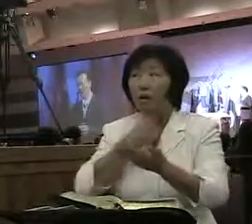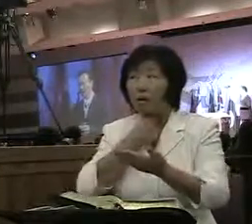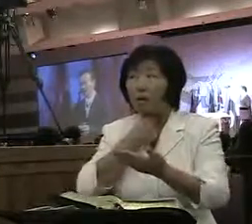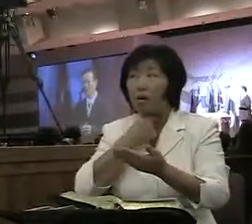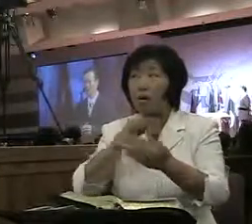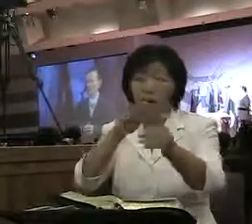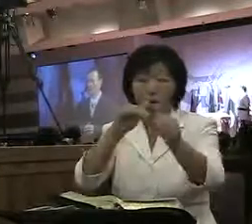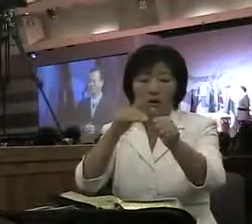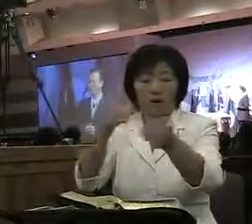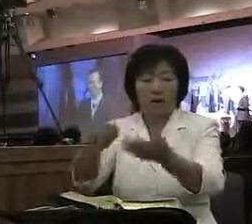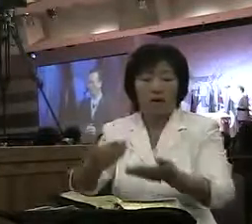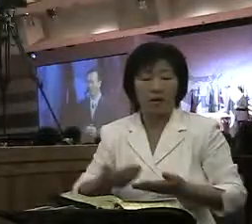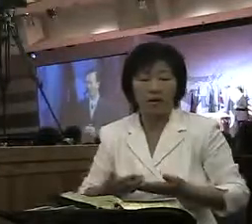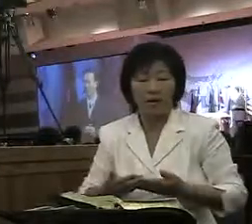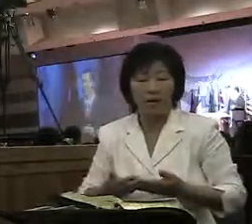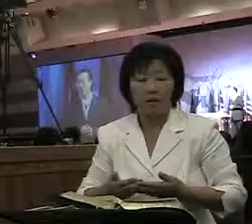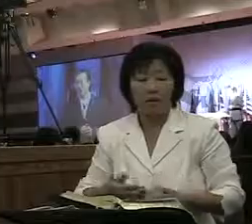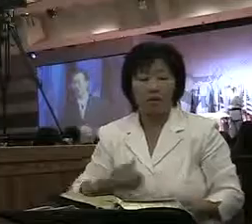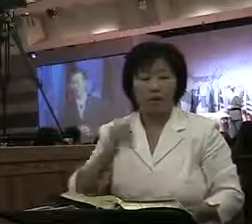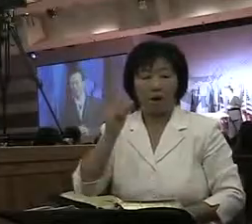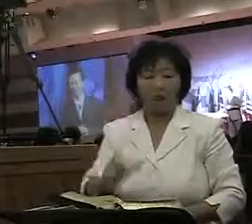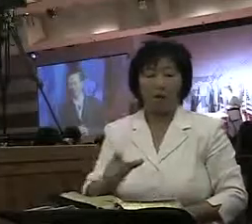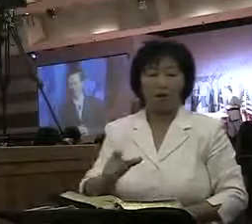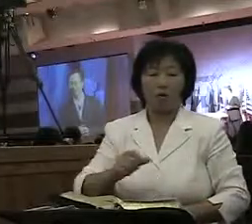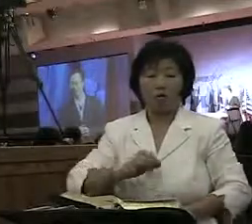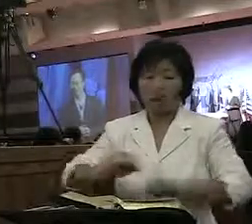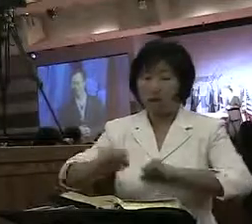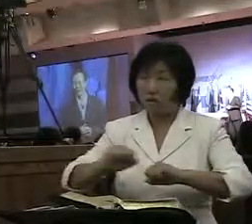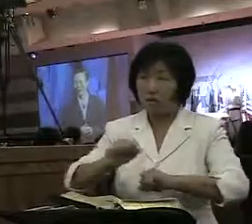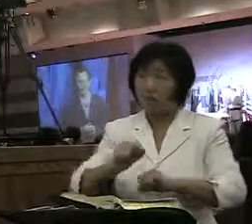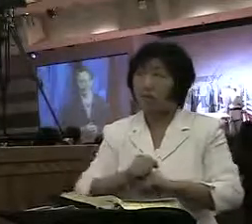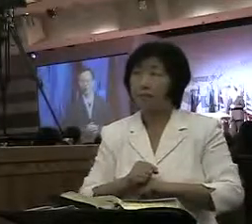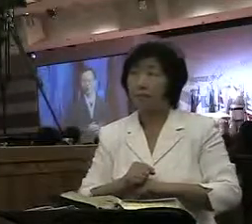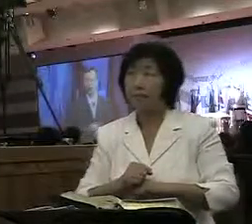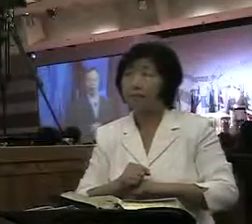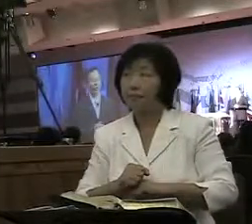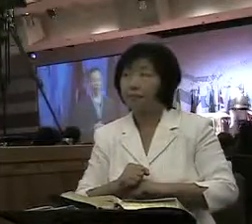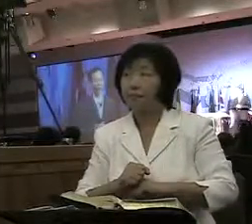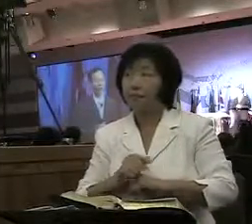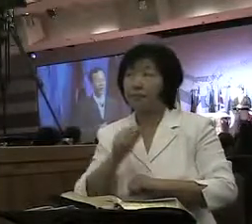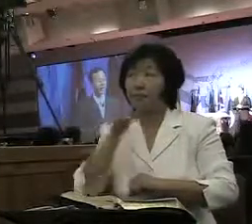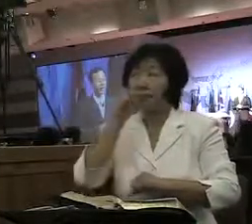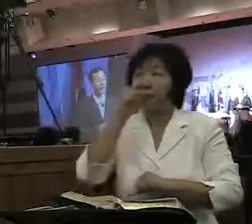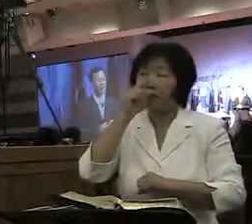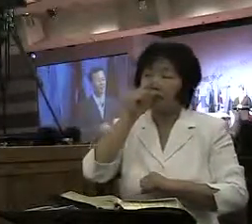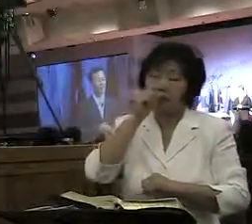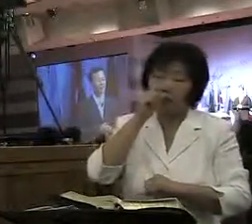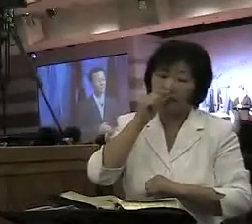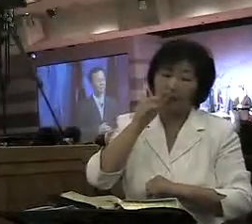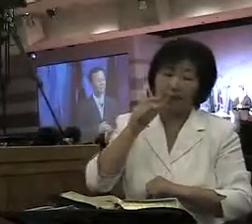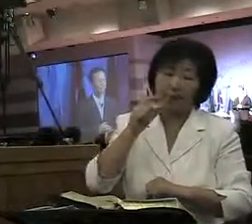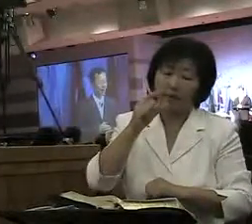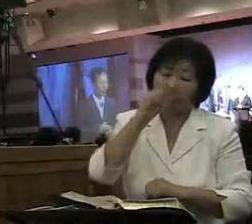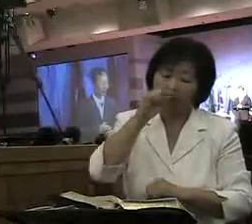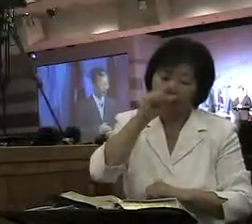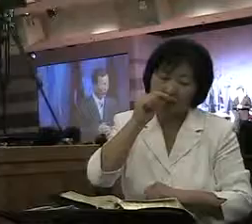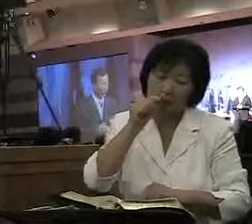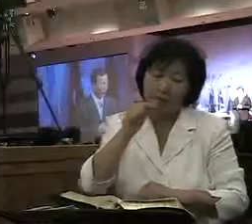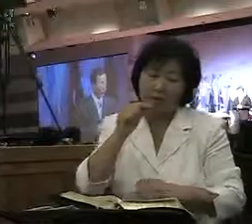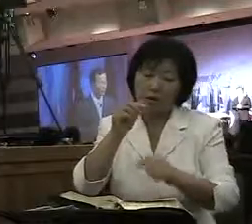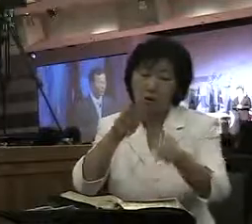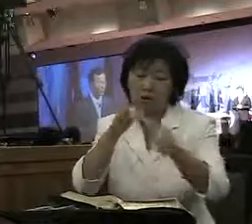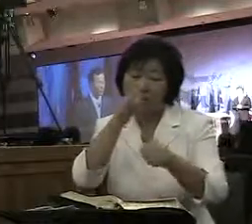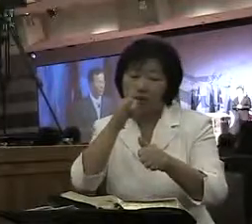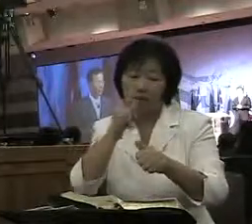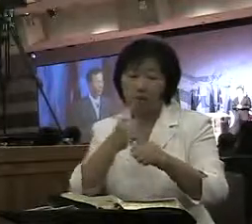컬링을 받아야 파워풀하게 움직이더라고요. 센스 오브 컬링이 있어야 포기하지